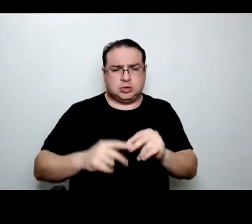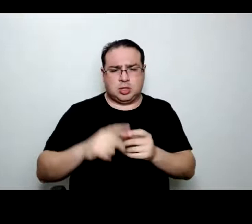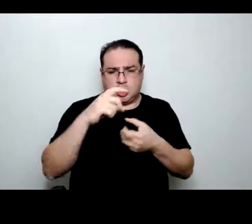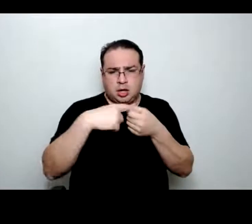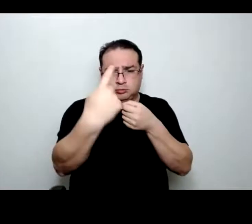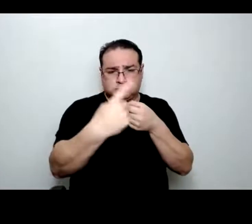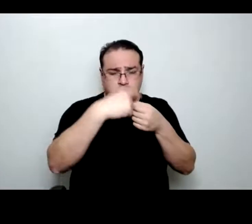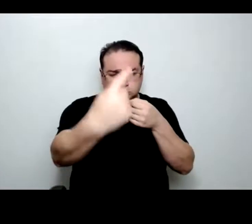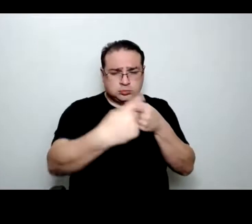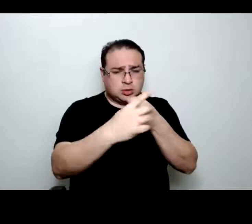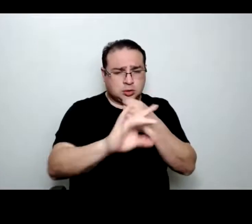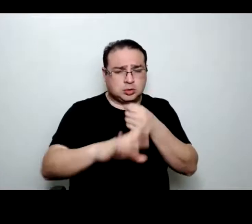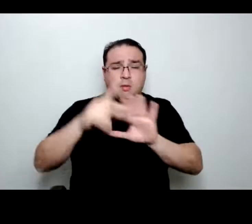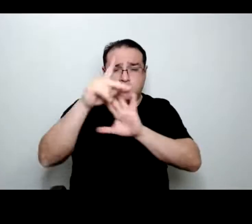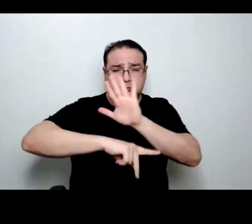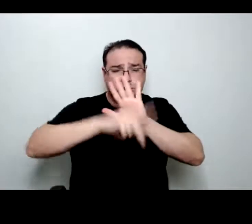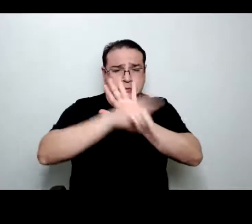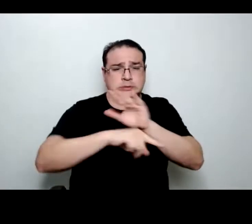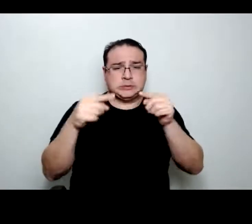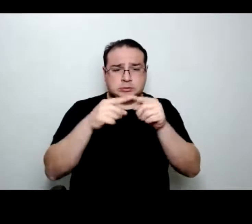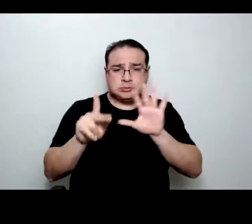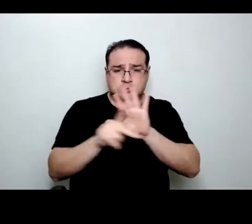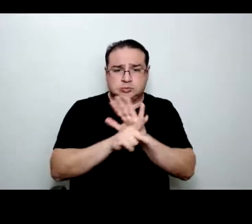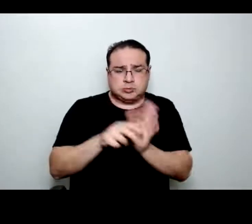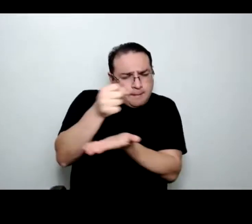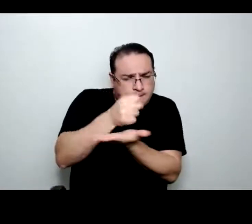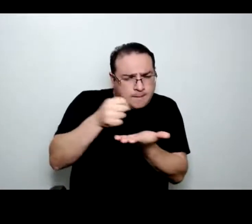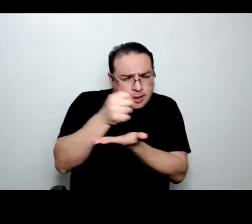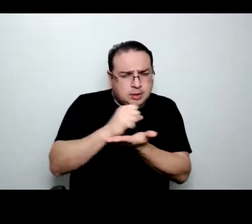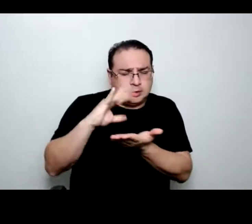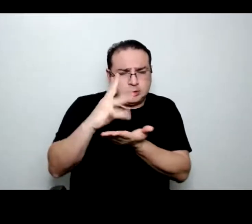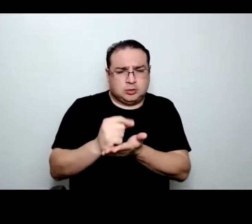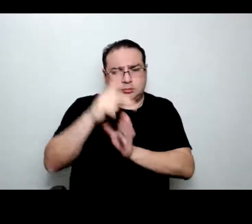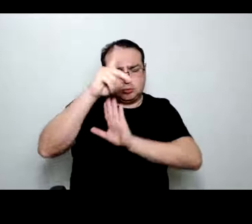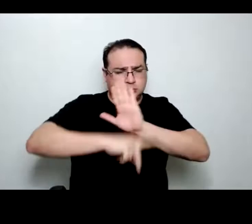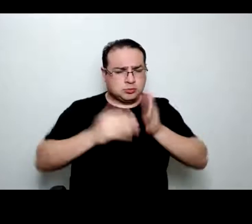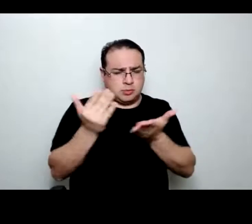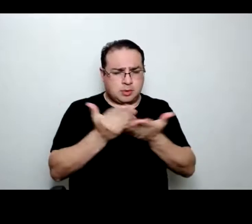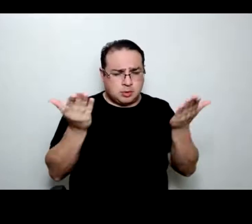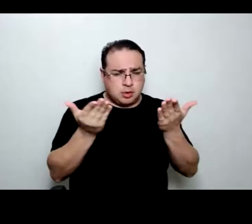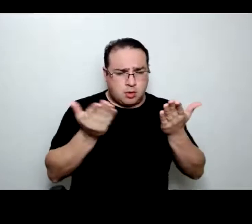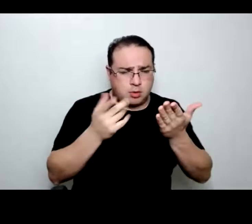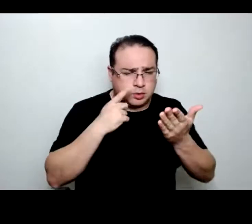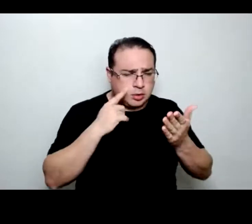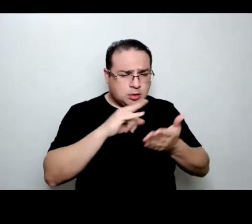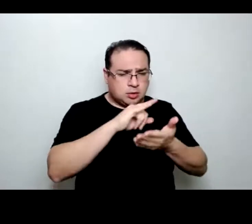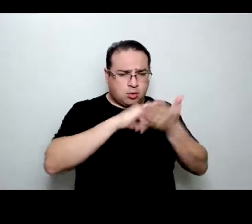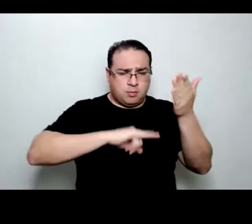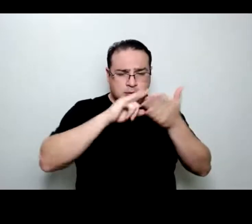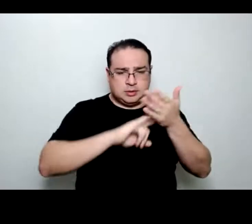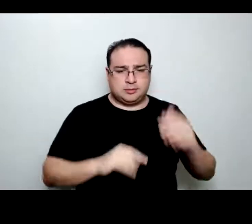ainda que muito subsidiários do projeto da